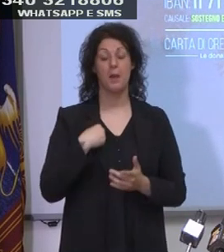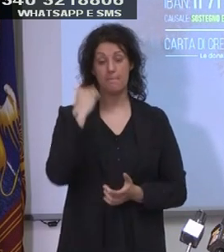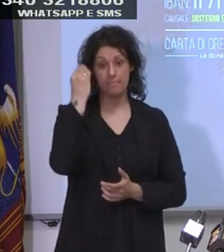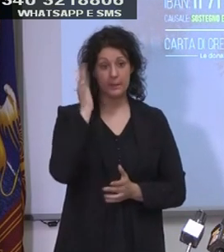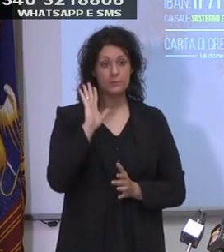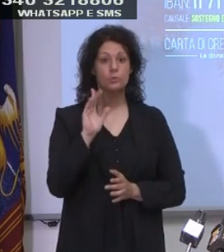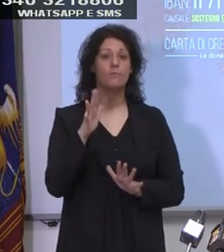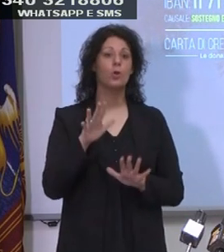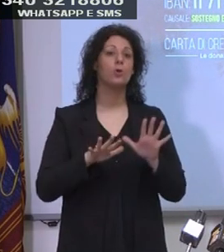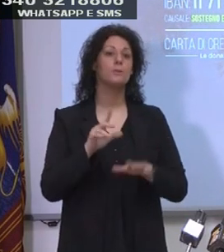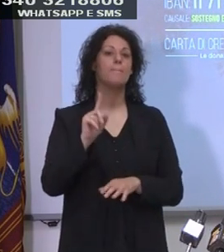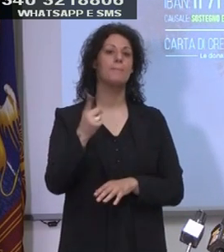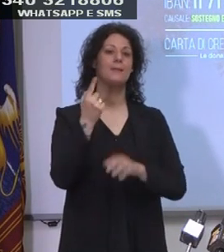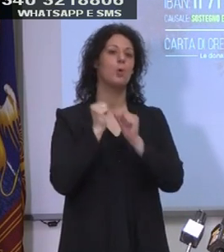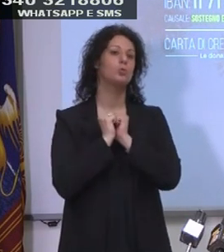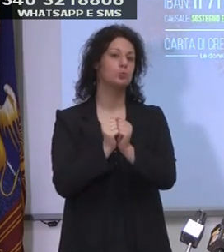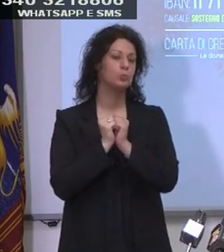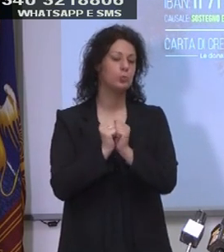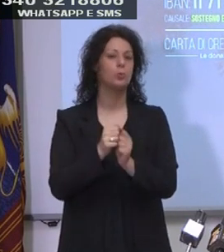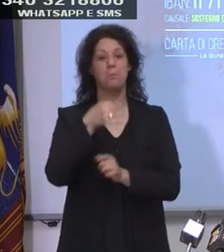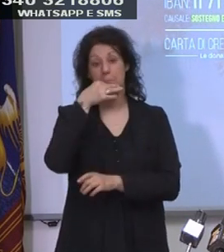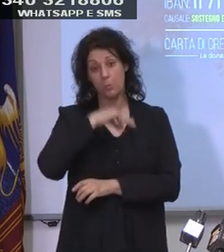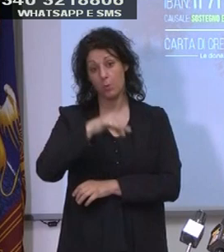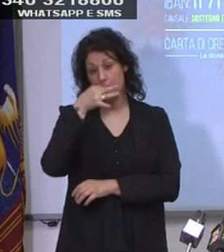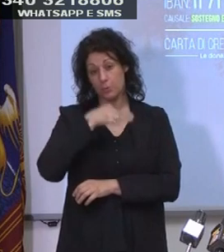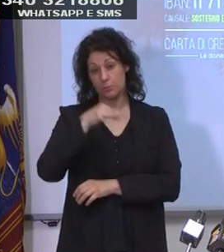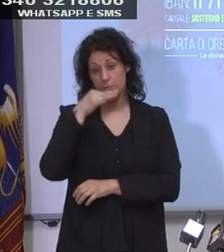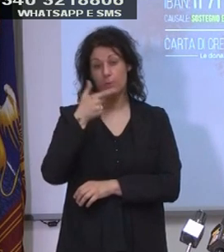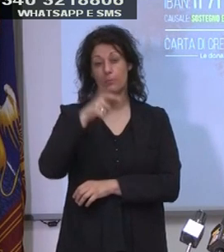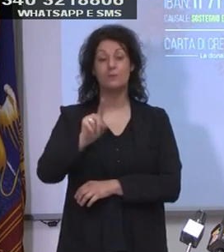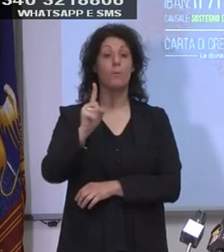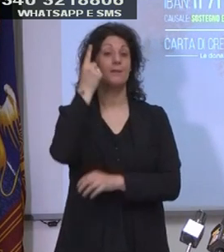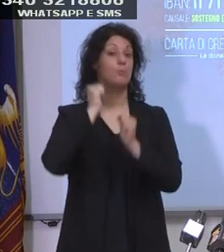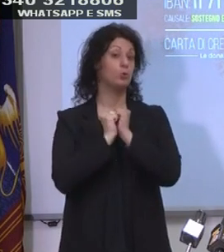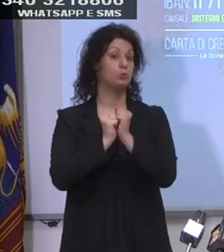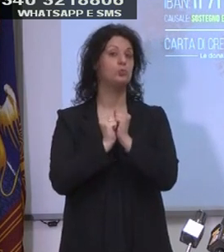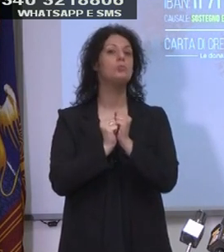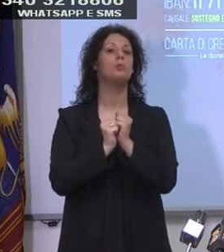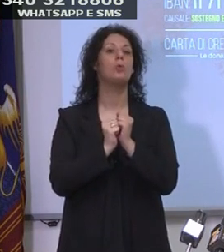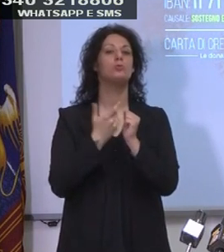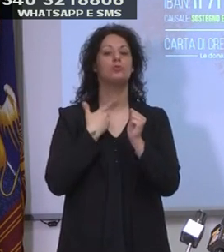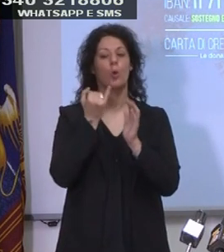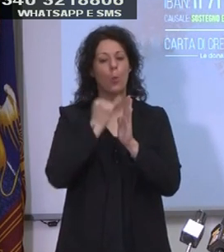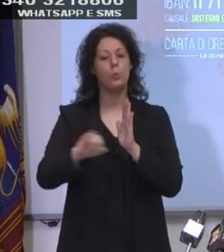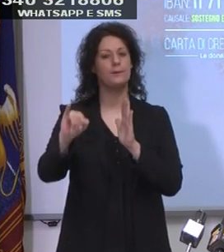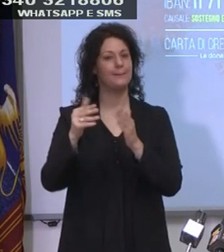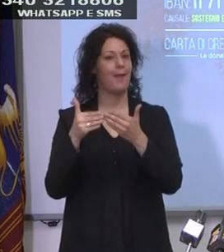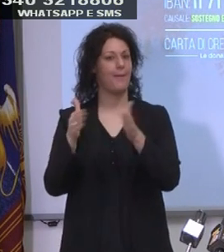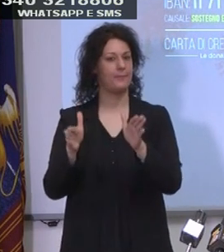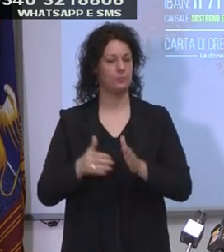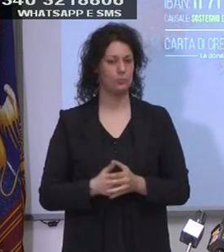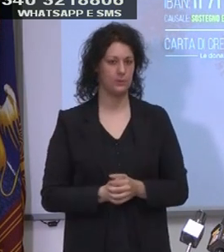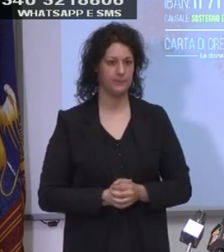pressoché totale normalità rispetto a questo. Perché si parla delle ultime aperture per i primi di giugno. Sì.